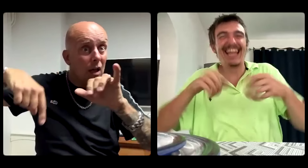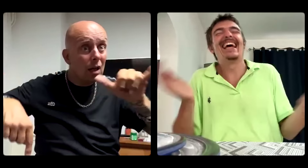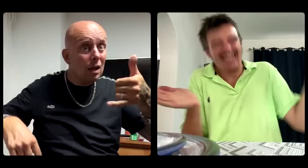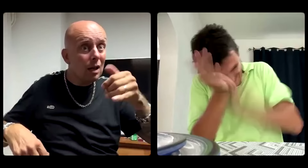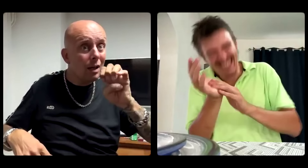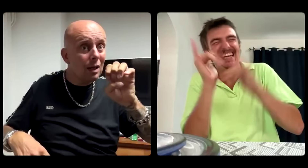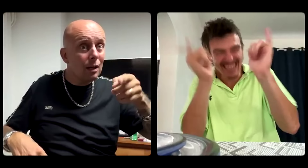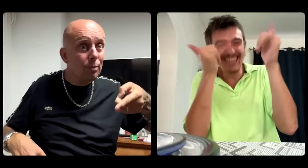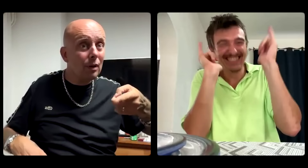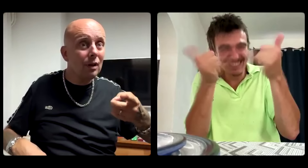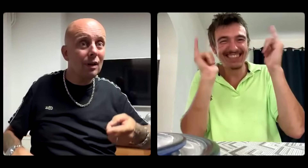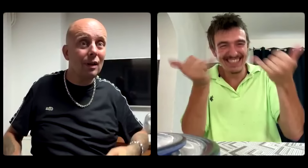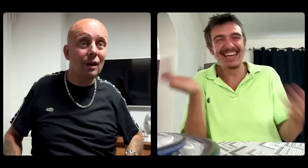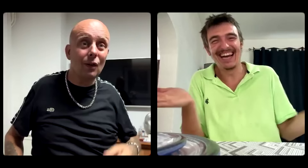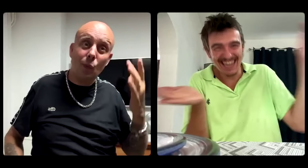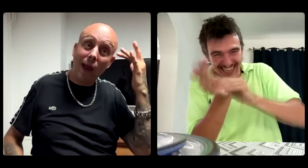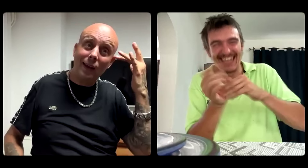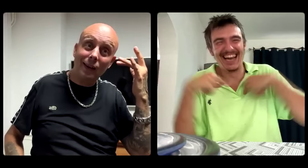Ik vind je